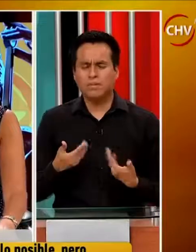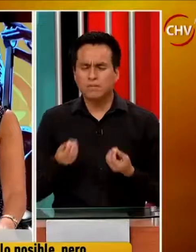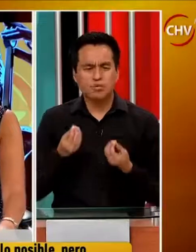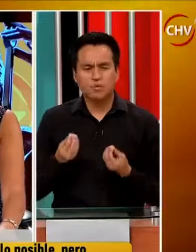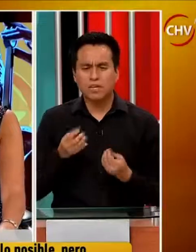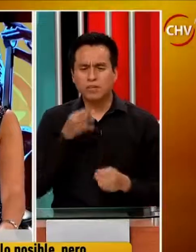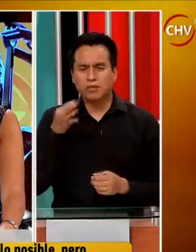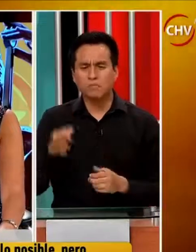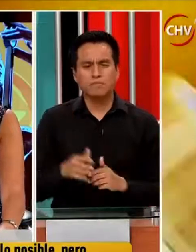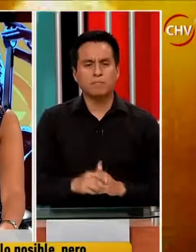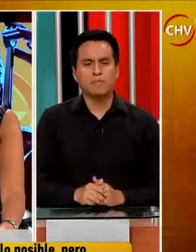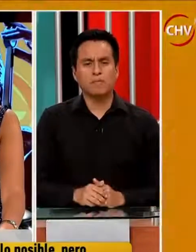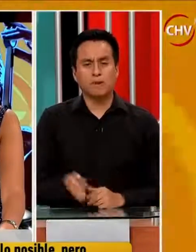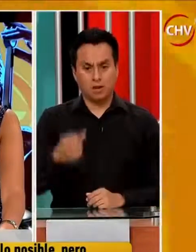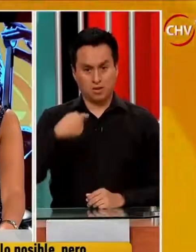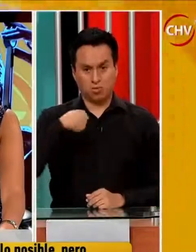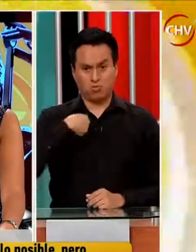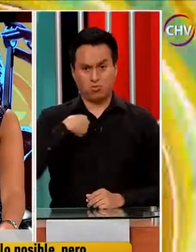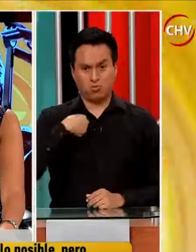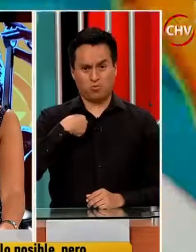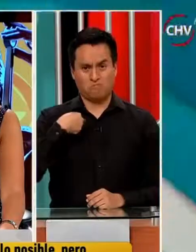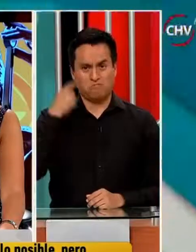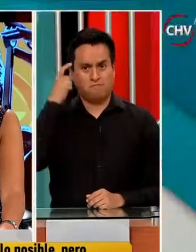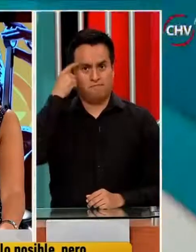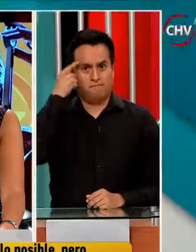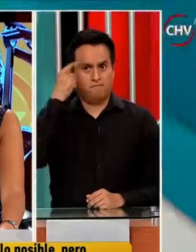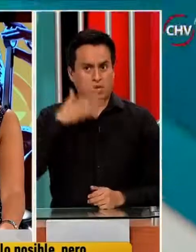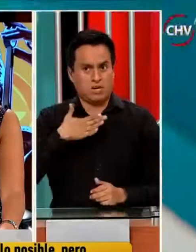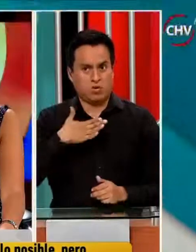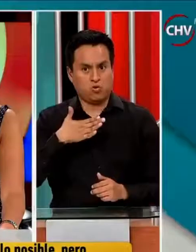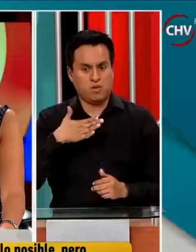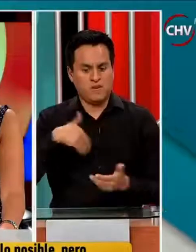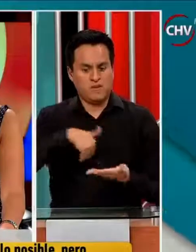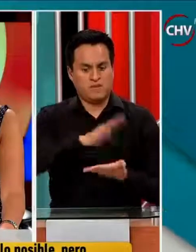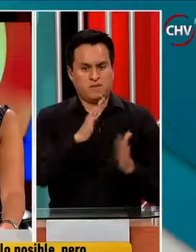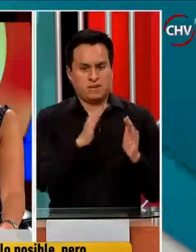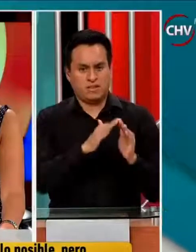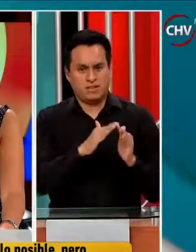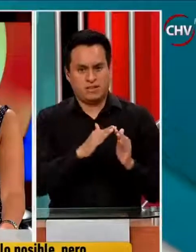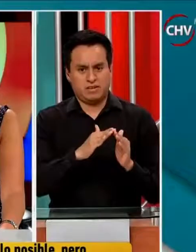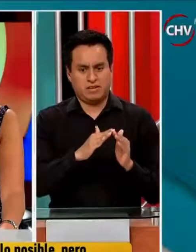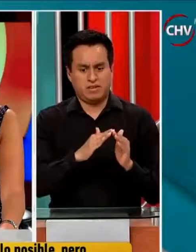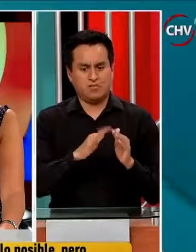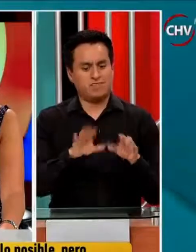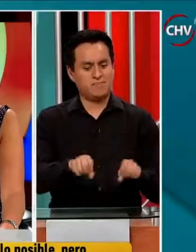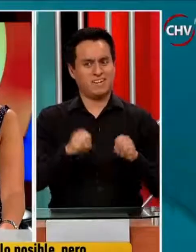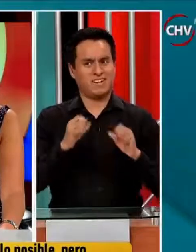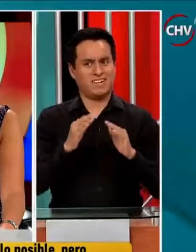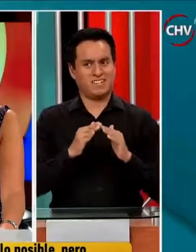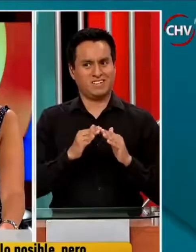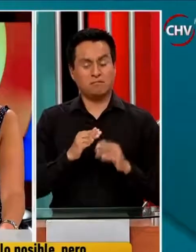le dijo? Que yo quería sacar a mi hermano de la casa para quedarme yo con la casa.